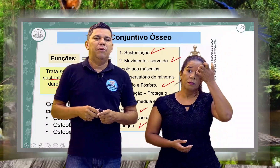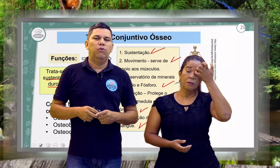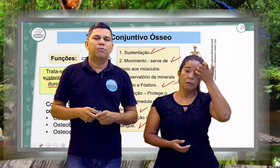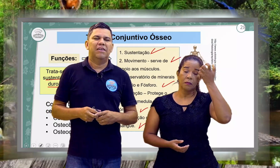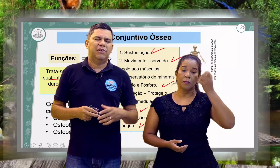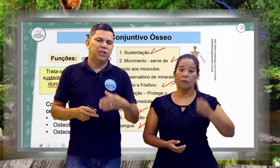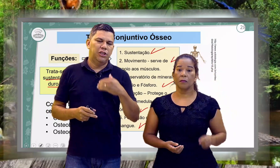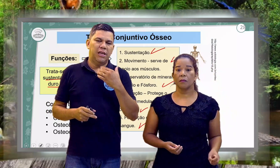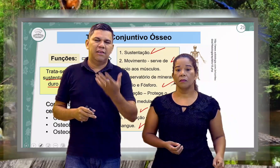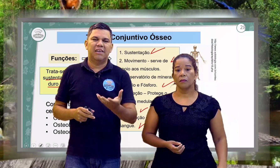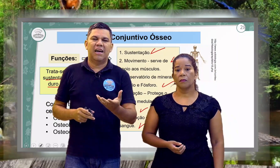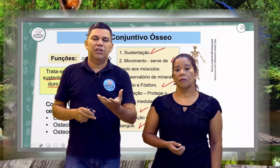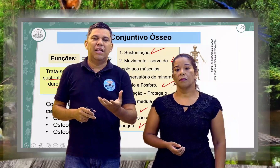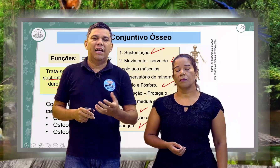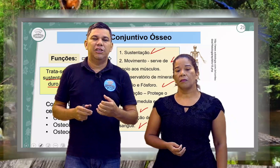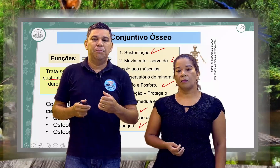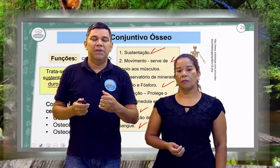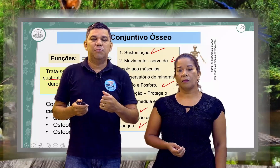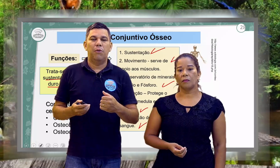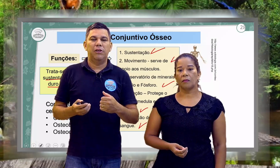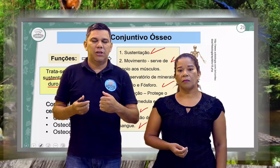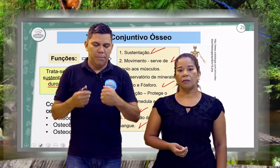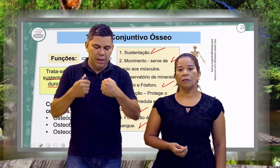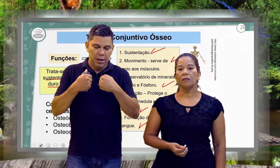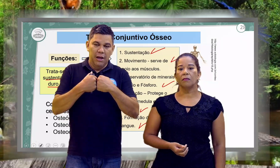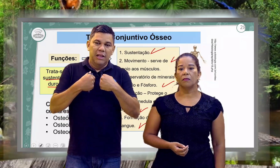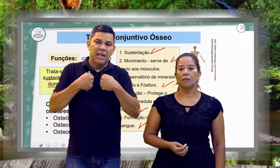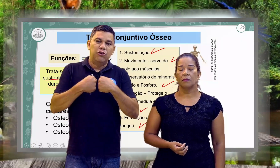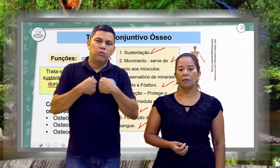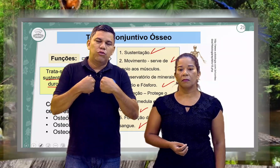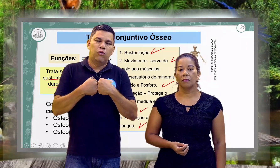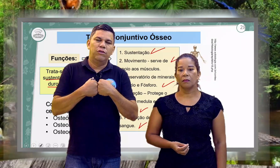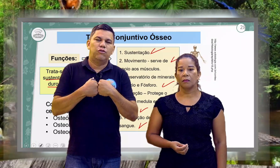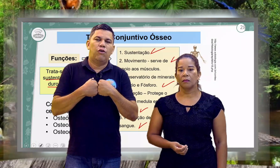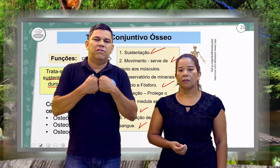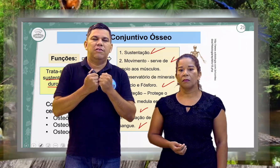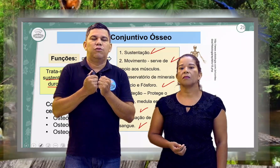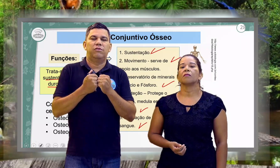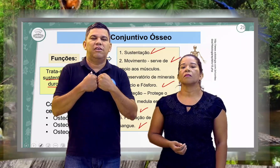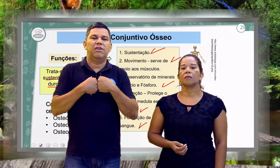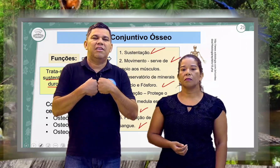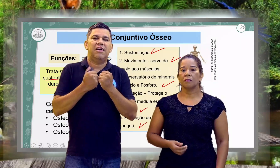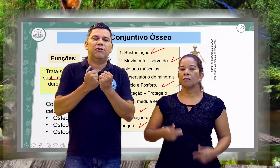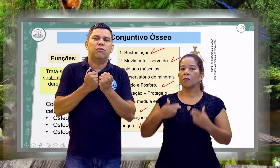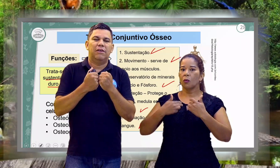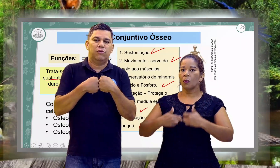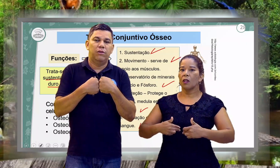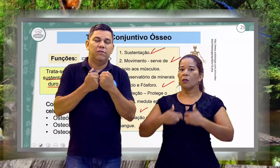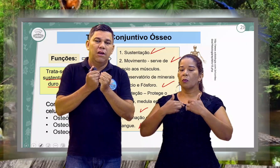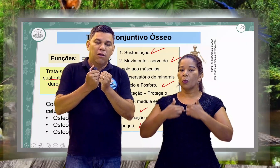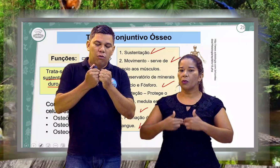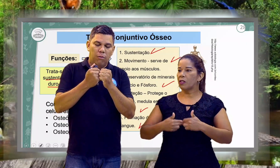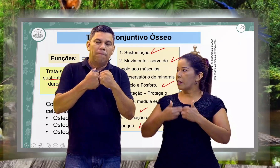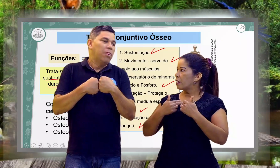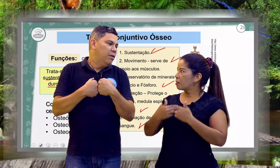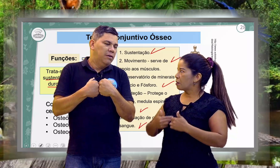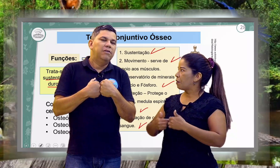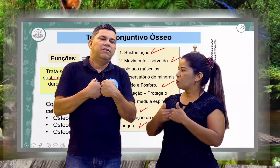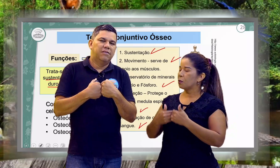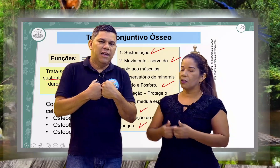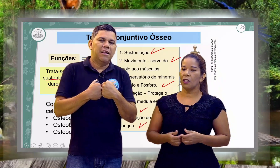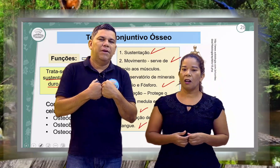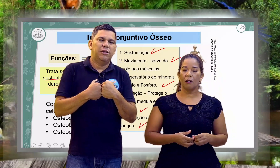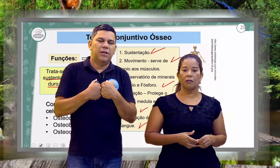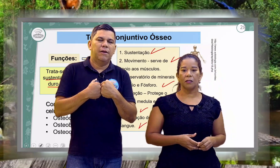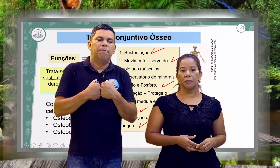que eu sempre uso, mas a gente tem essa cartilagem, principalmente também nas junções ósseas, ou seja, nas articulações. O osso externo que você